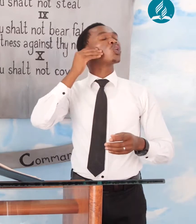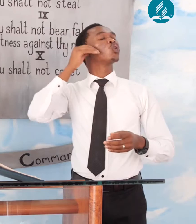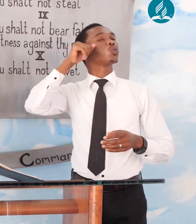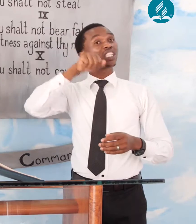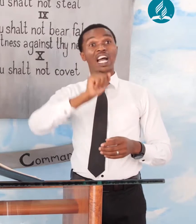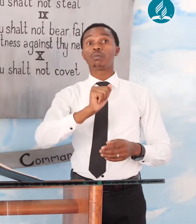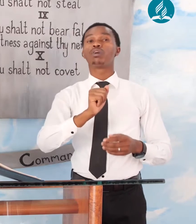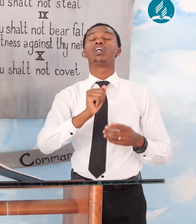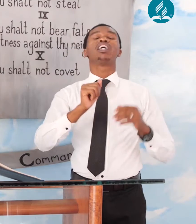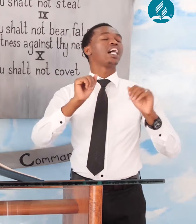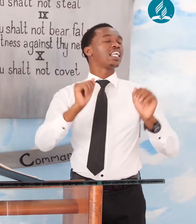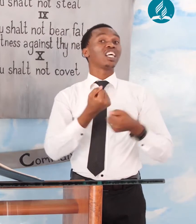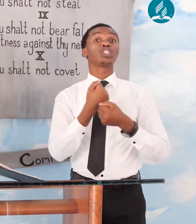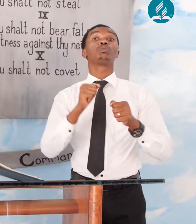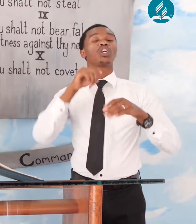atashoboye kwinjiramo.